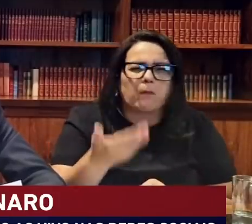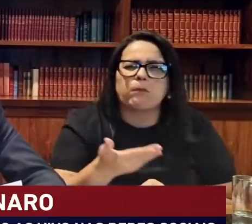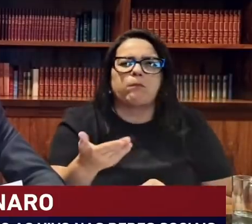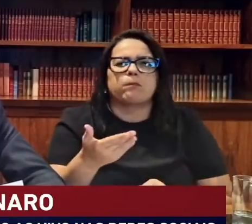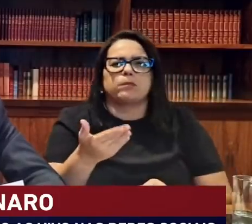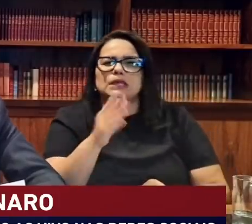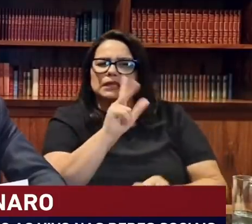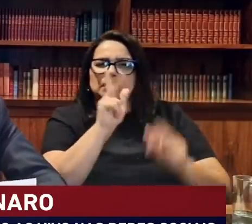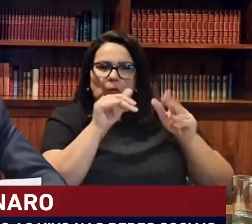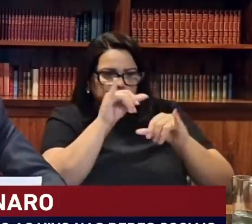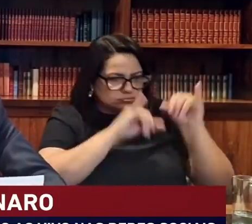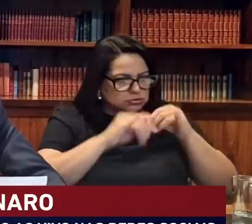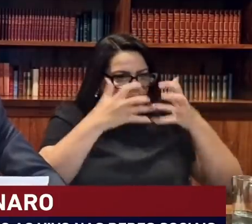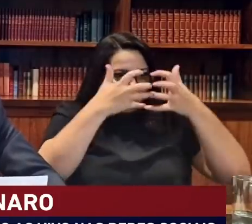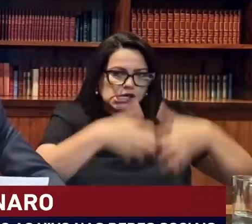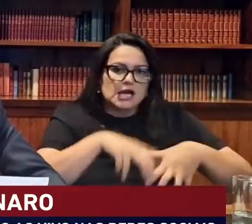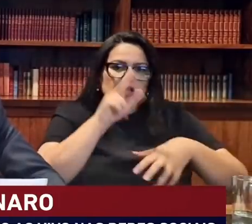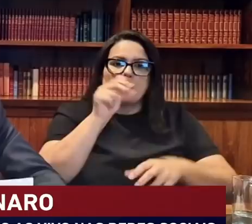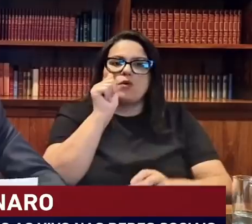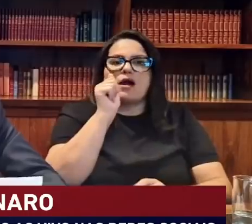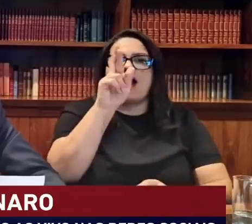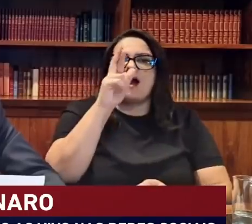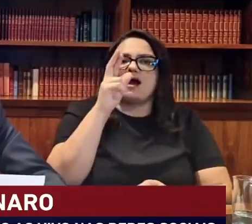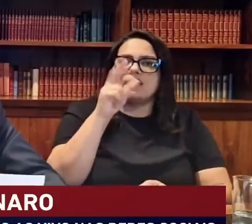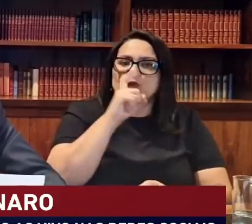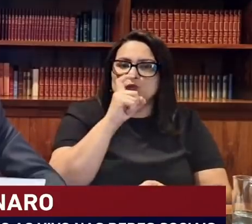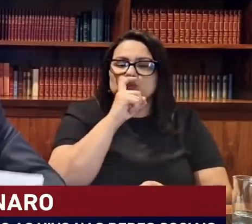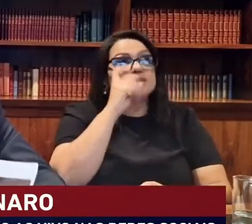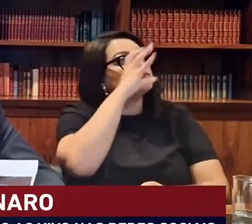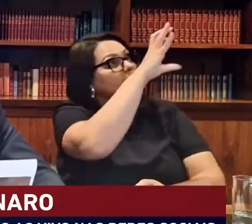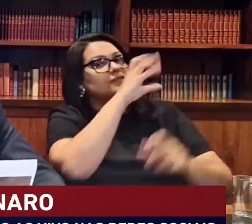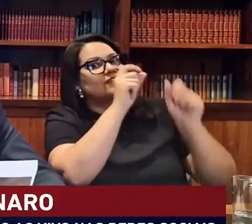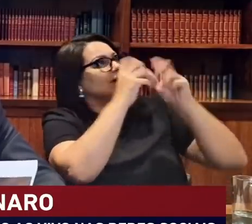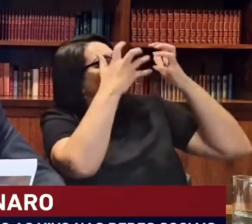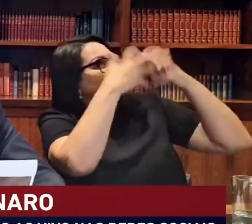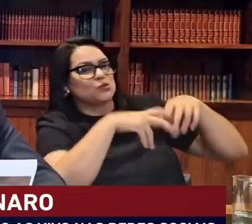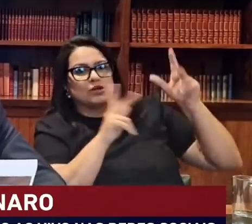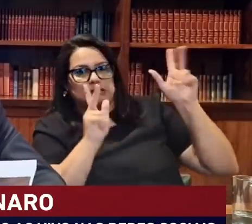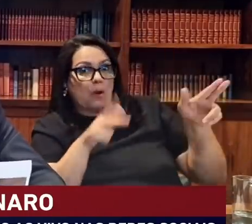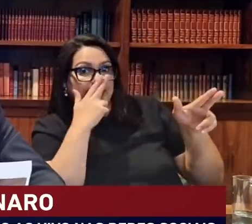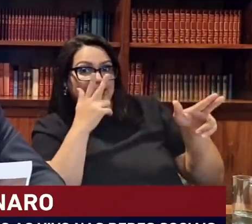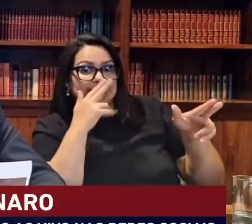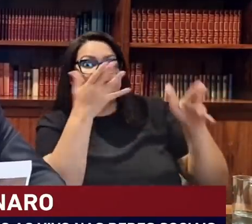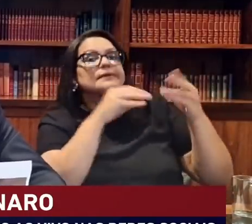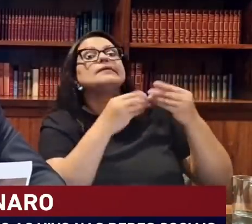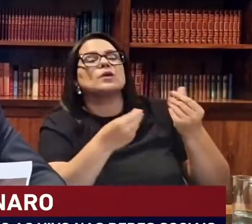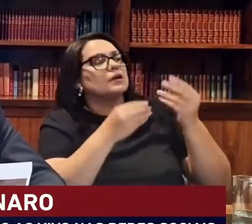mesmo princípio de um ar-condicionado, e máquinas são em 10 escolas do Nordeste, produzindo 600, em